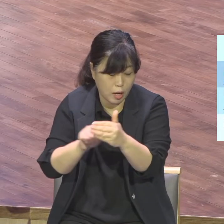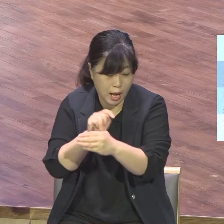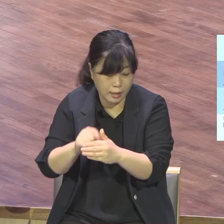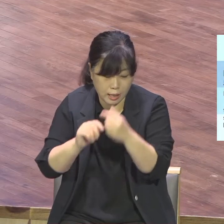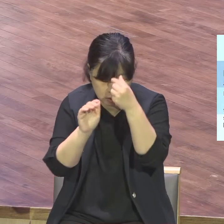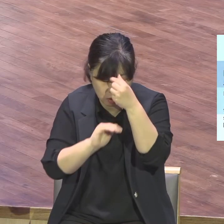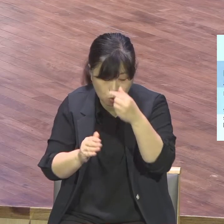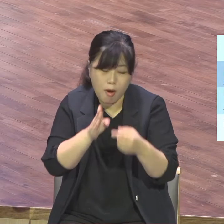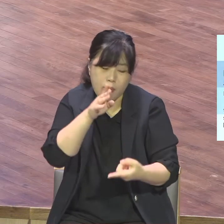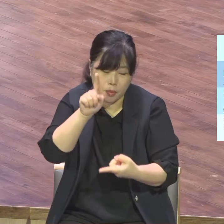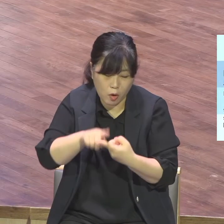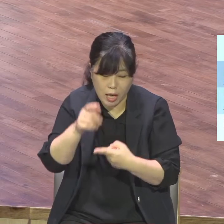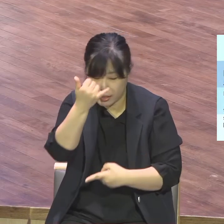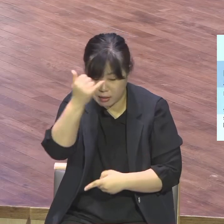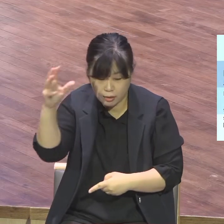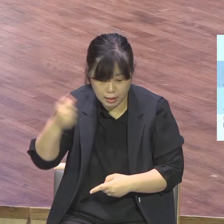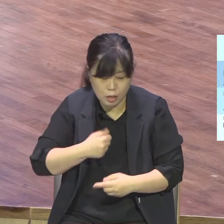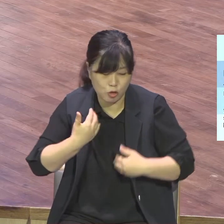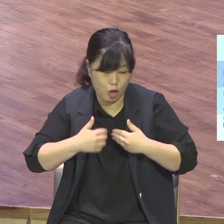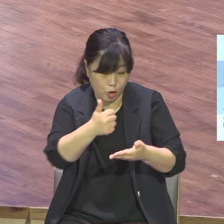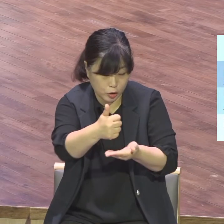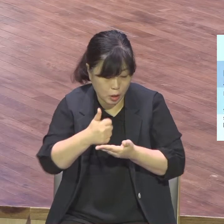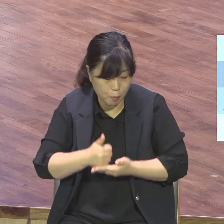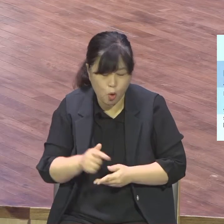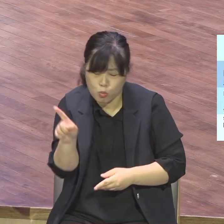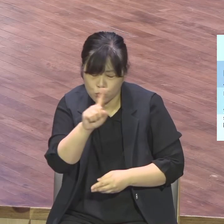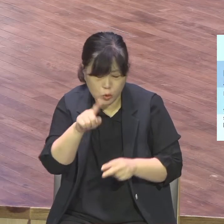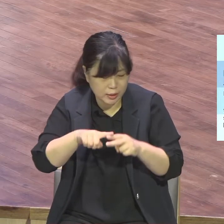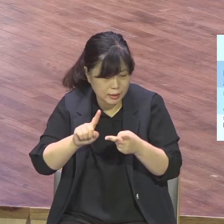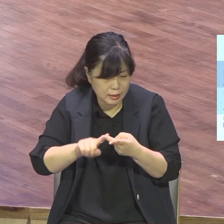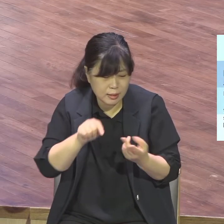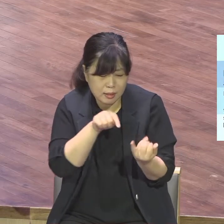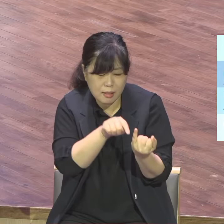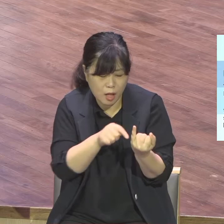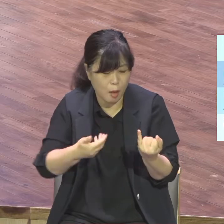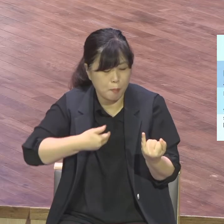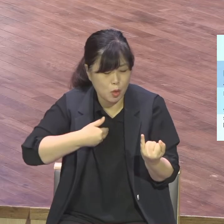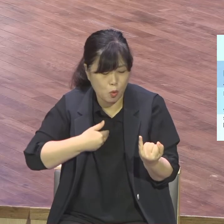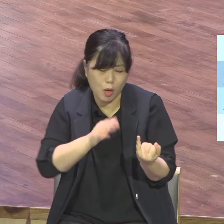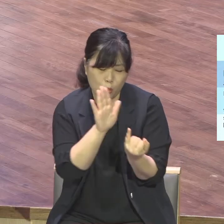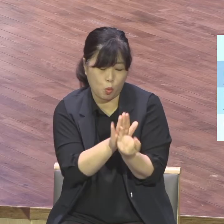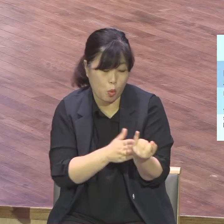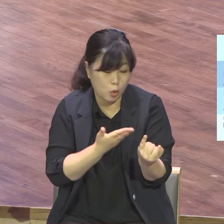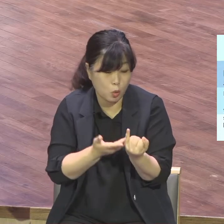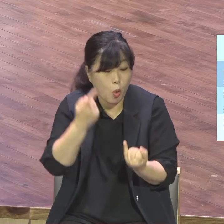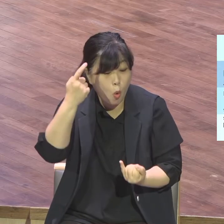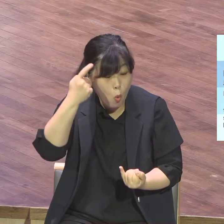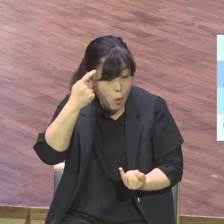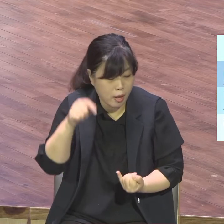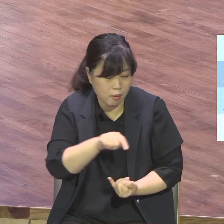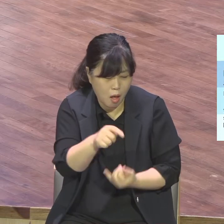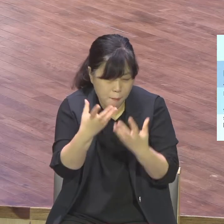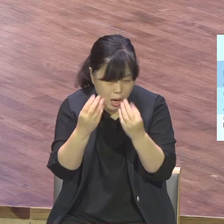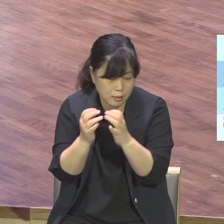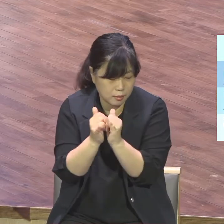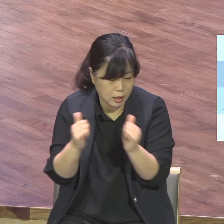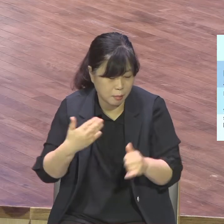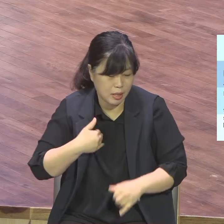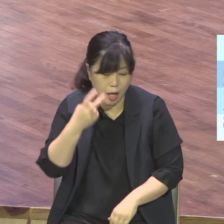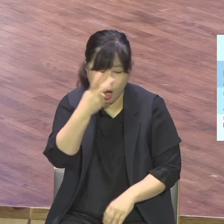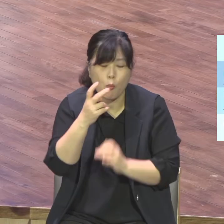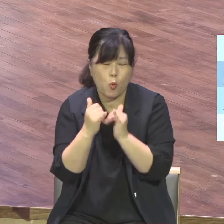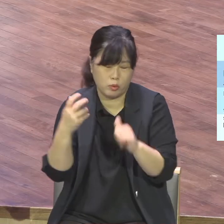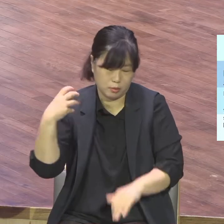합당한 예절로 그를 영접하고 무엇이든지 그에게 소용되는 바를 도와줄지니 이는 그가 여러 사람과